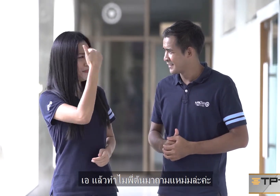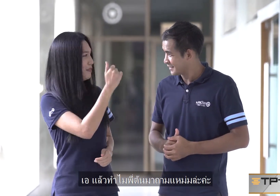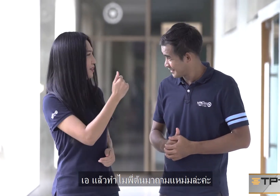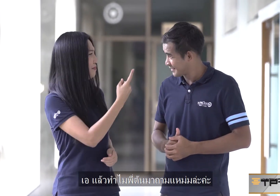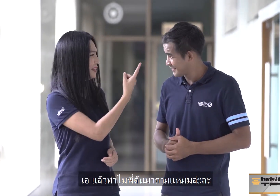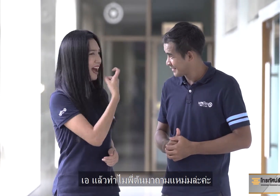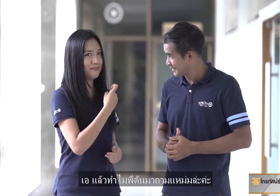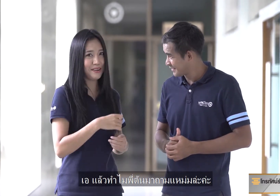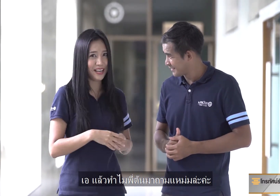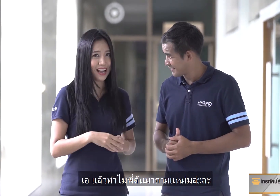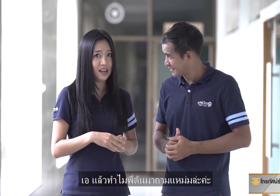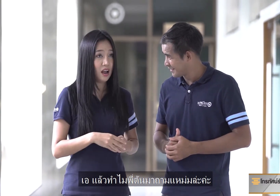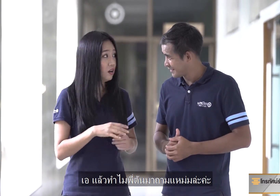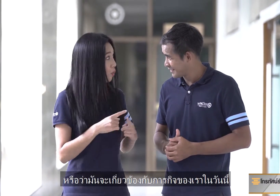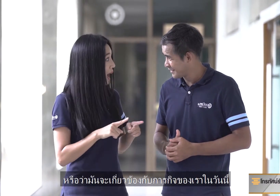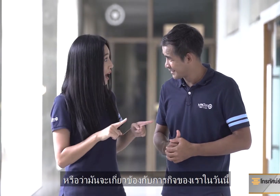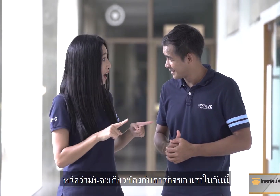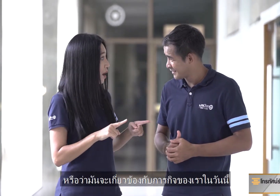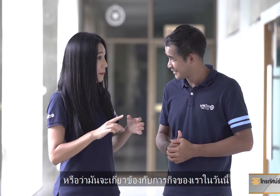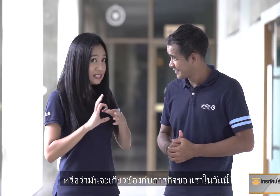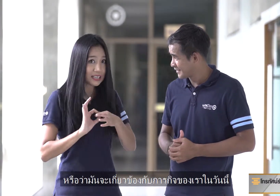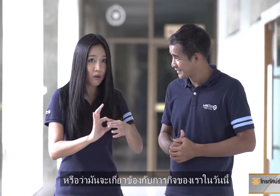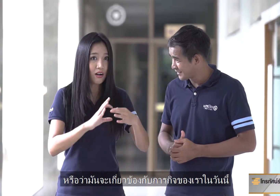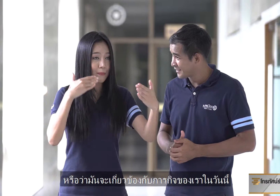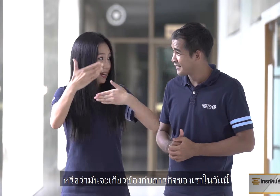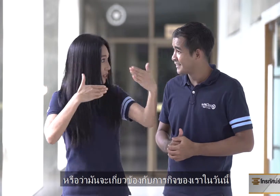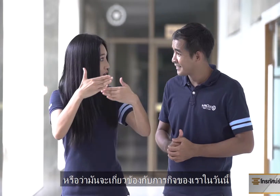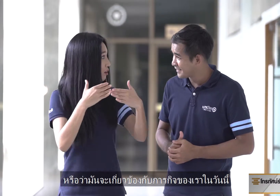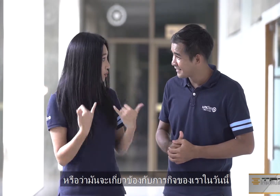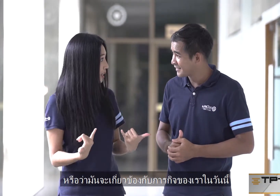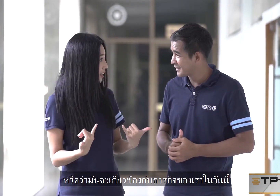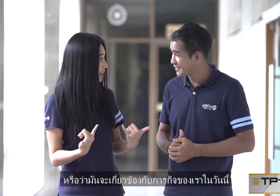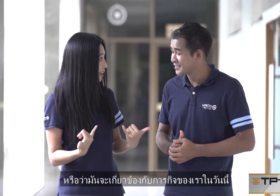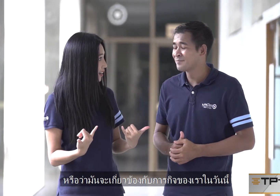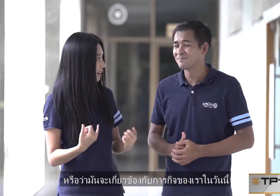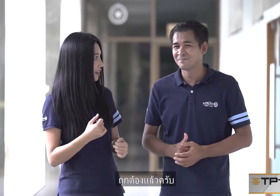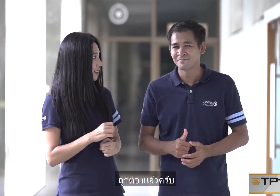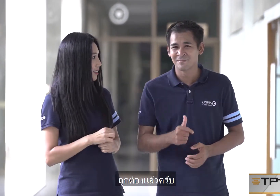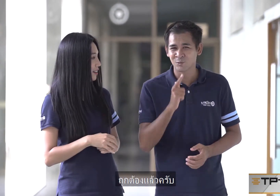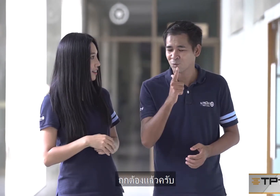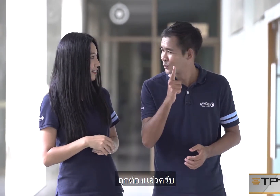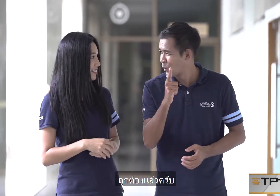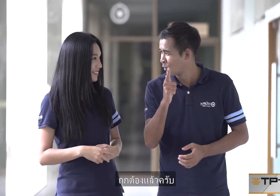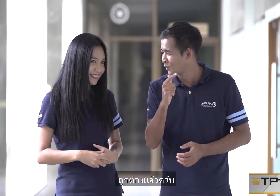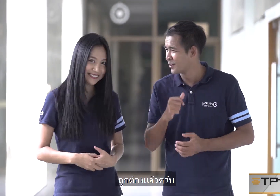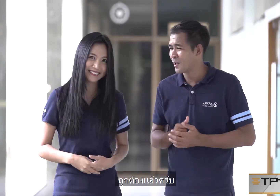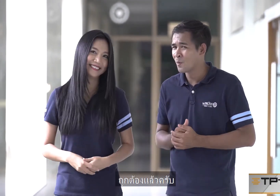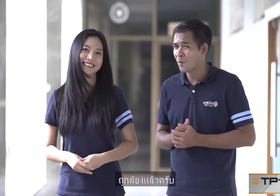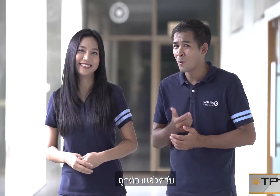แล้วทำไมพี่ต้นมาถามแหม่มล่ะคะหรือว่ามันจะเกี่ยวข้องกับภารกิจของเราในวันนี ้ถูกต้องแล้ว